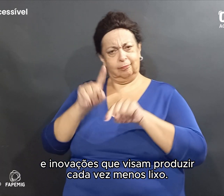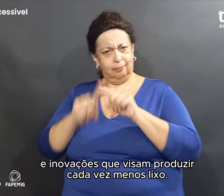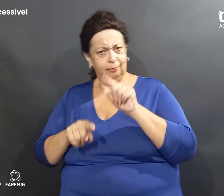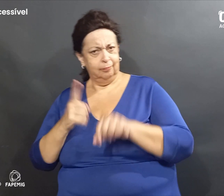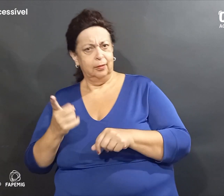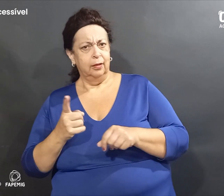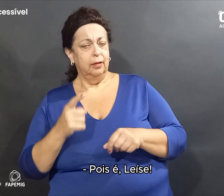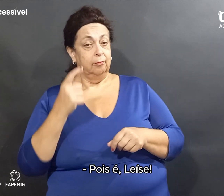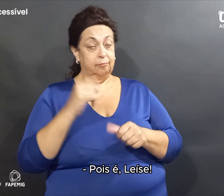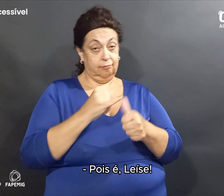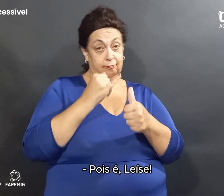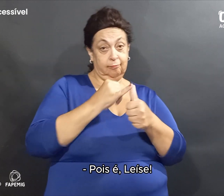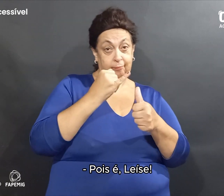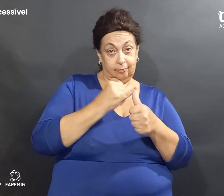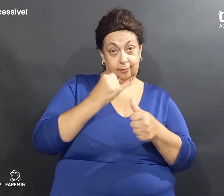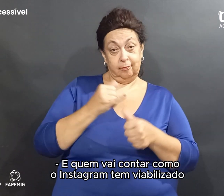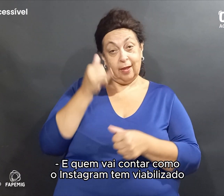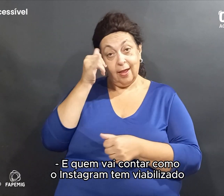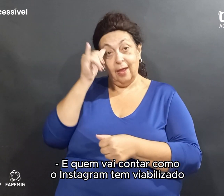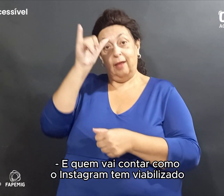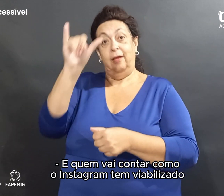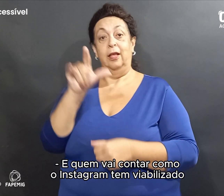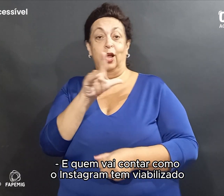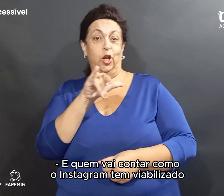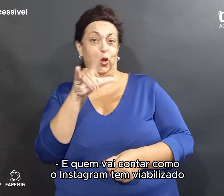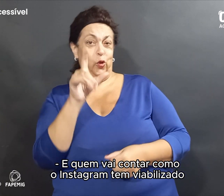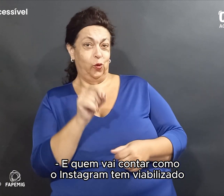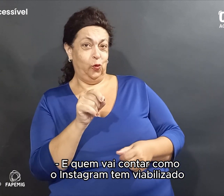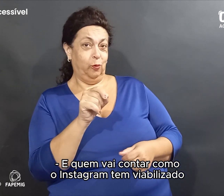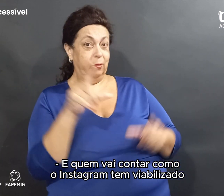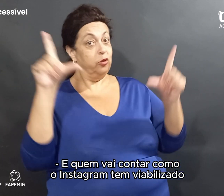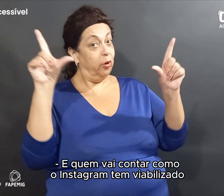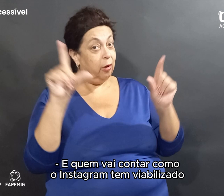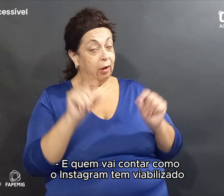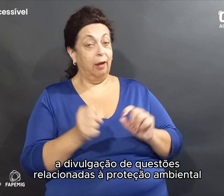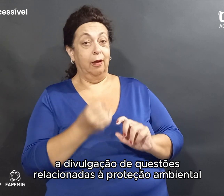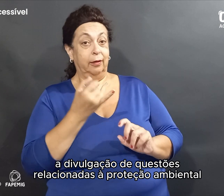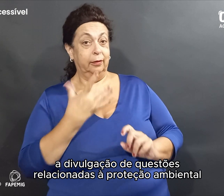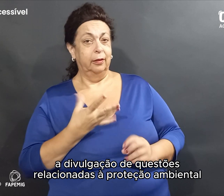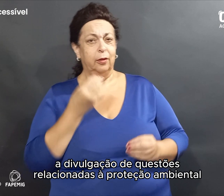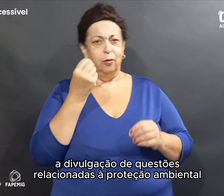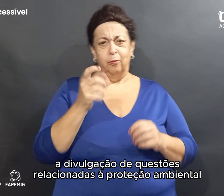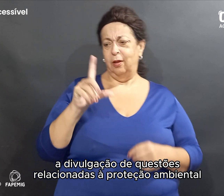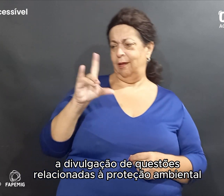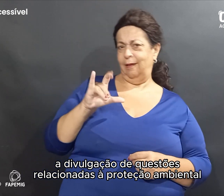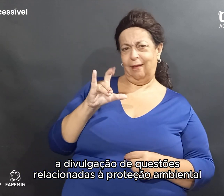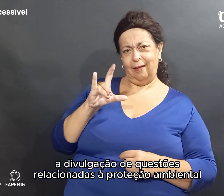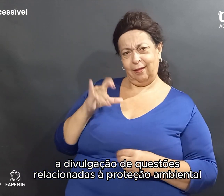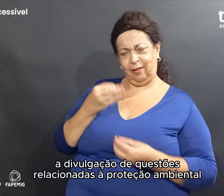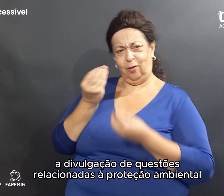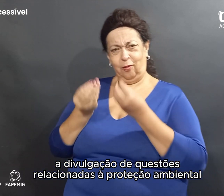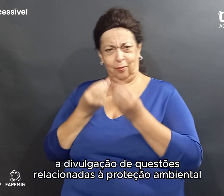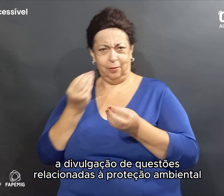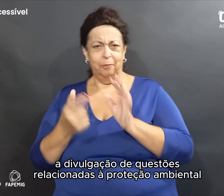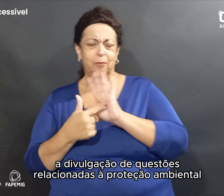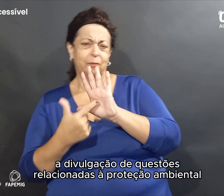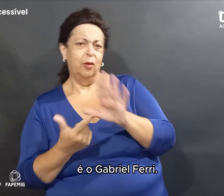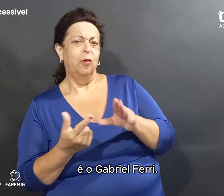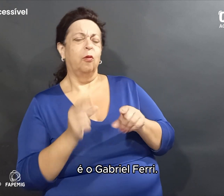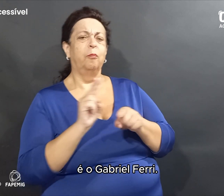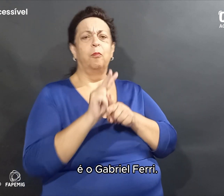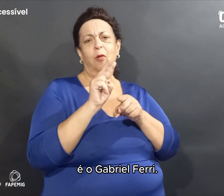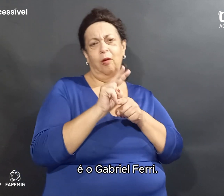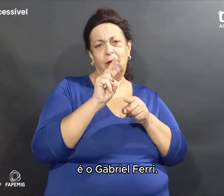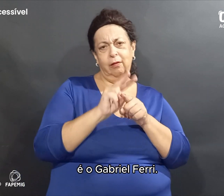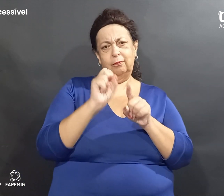menos lixo. Pois é, Laís. E quem vai contar como o Instagram tem viabilizado a divulgação de questões relacionadas à proteção ambiental